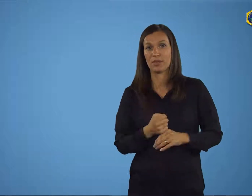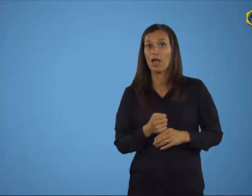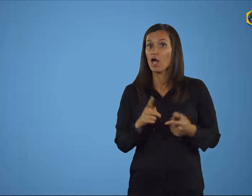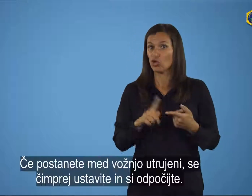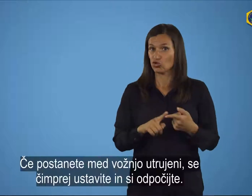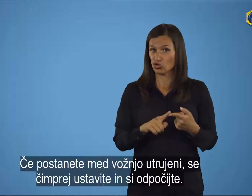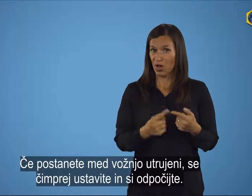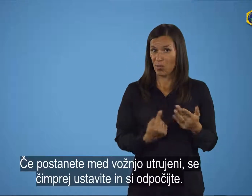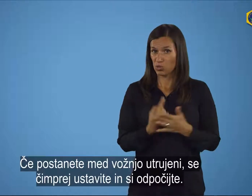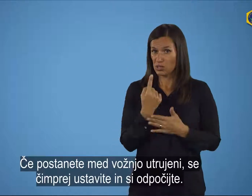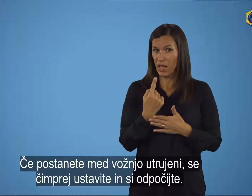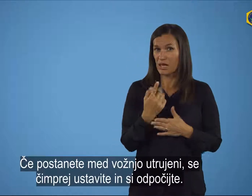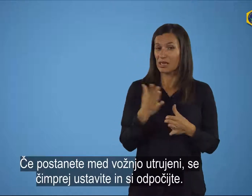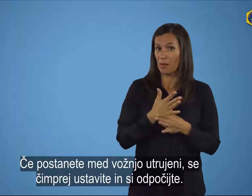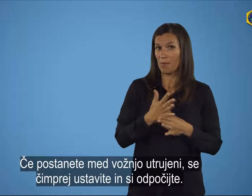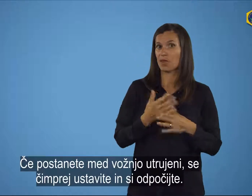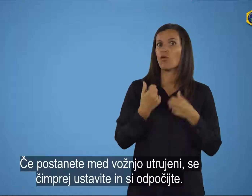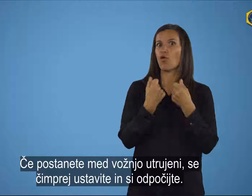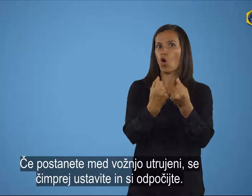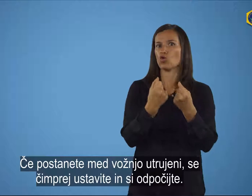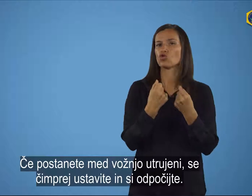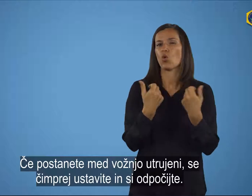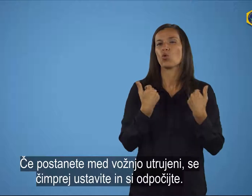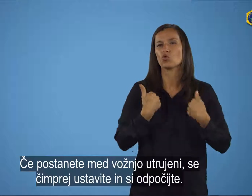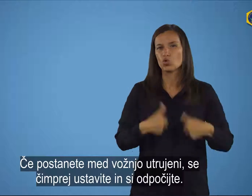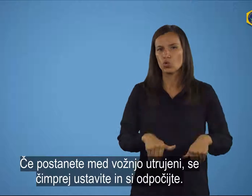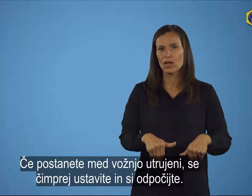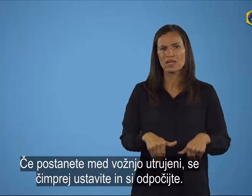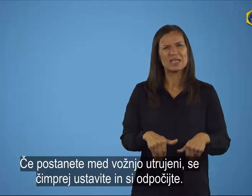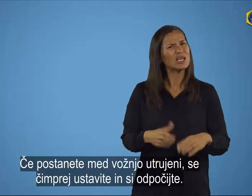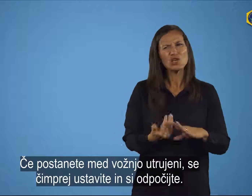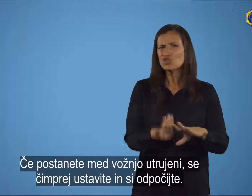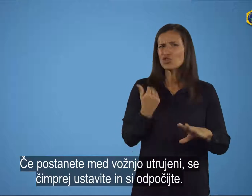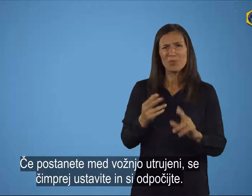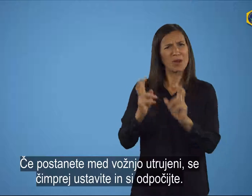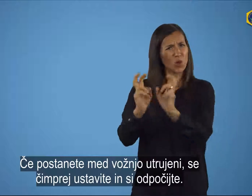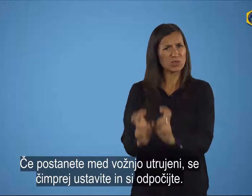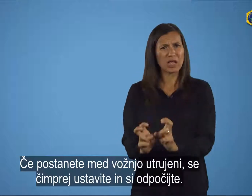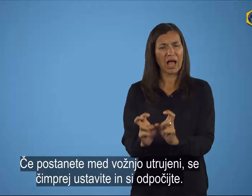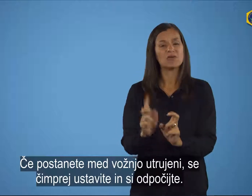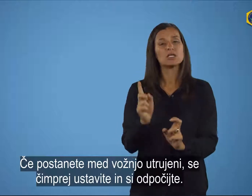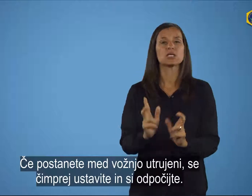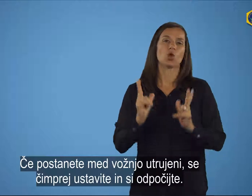Če postanete med vožnjo utrujeni, se čimprej ustavite in si odpočite.